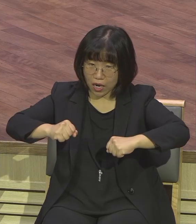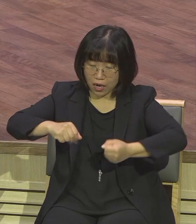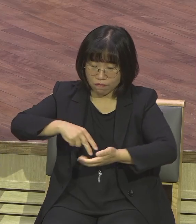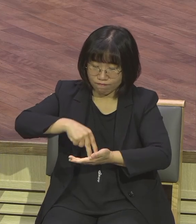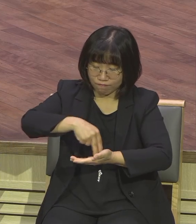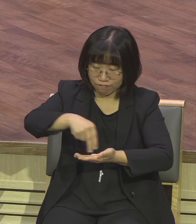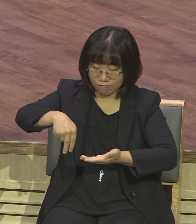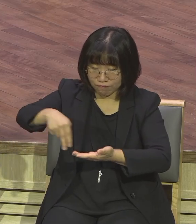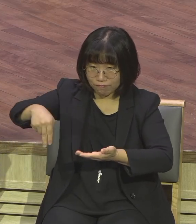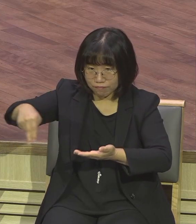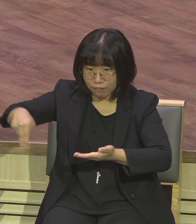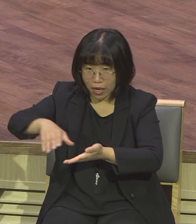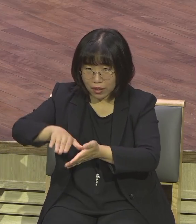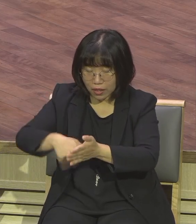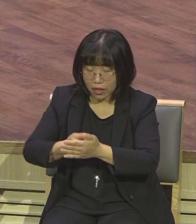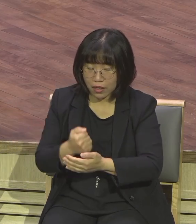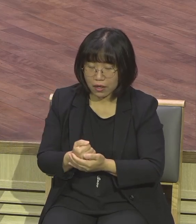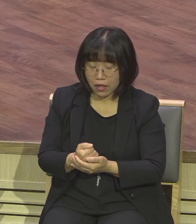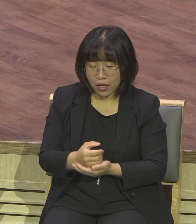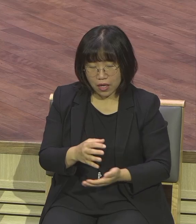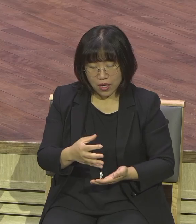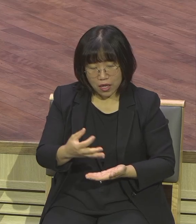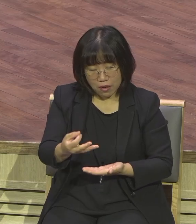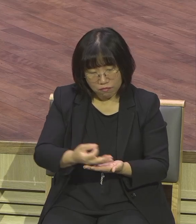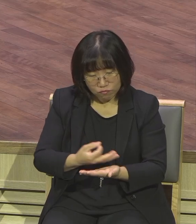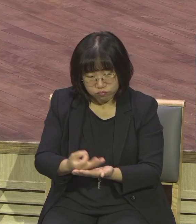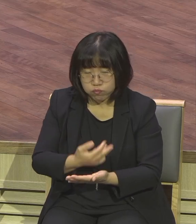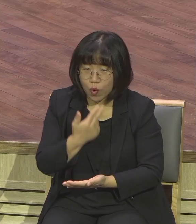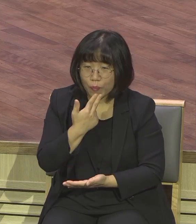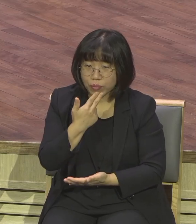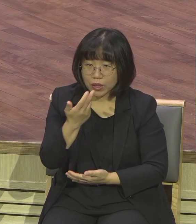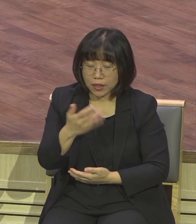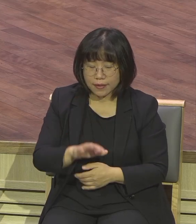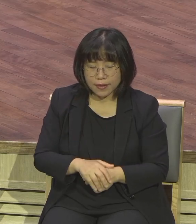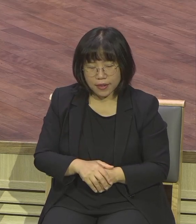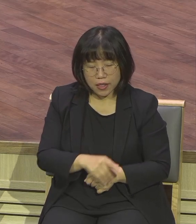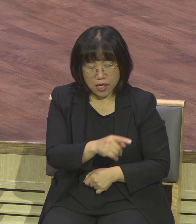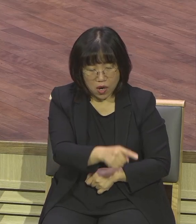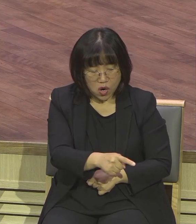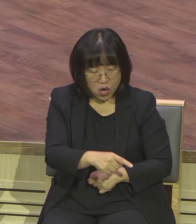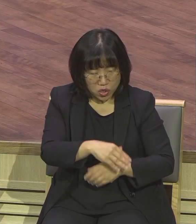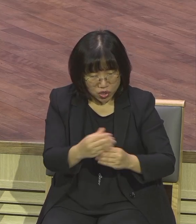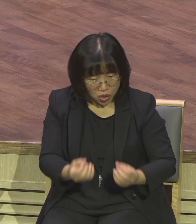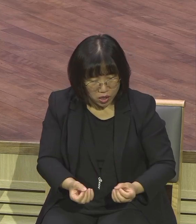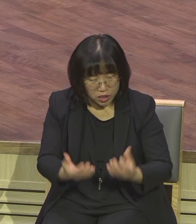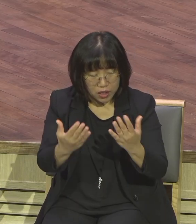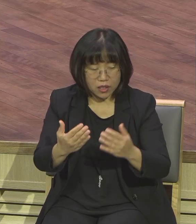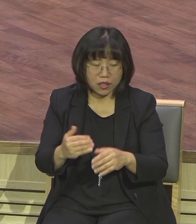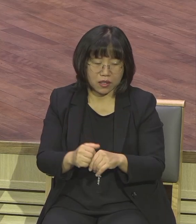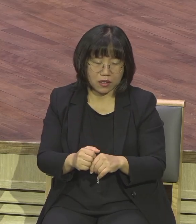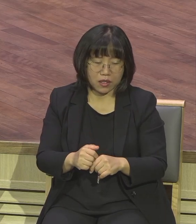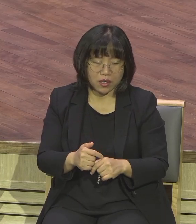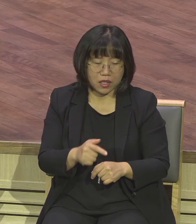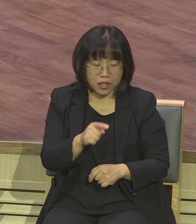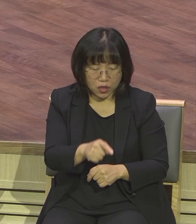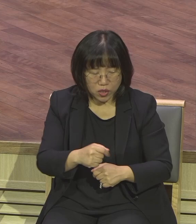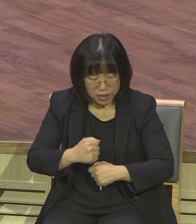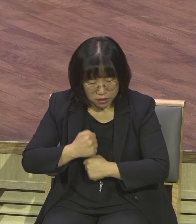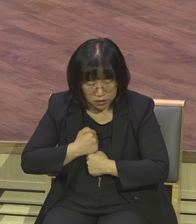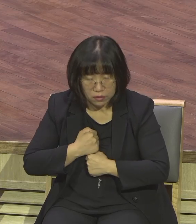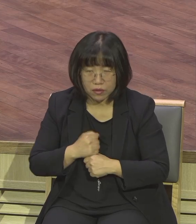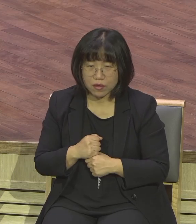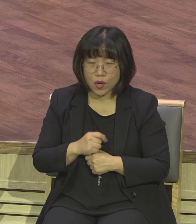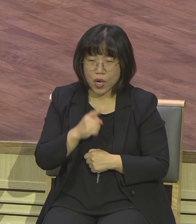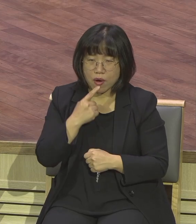생활하는데 광야 40년 광야 생활하는데 이거 저라 저거 저라 절기 지켜라 계속 내놔라는 겁니다. 그때